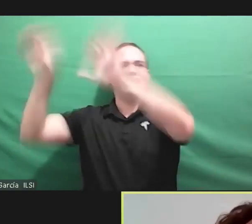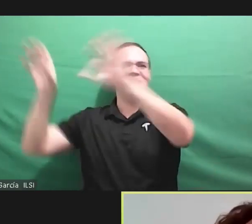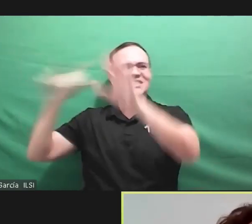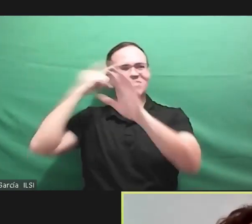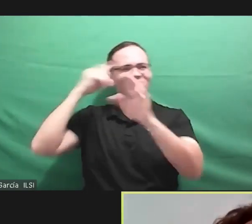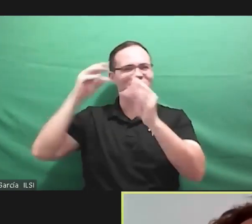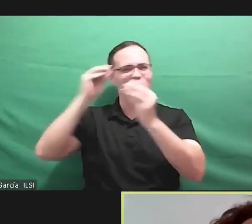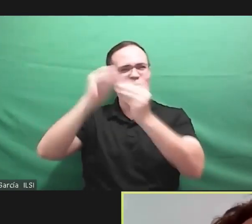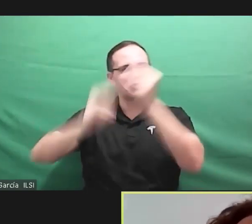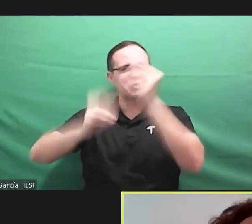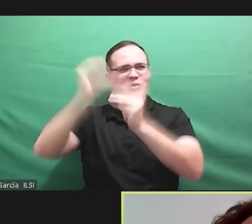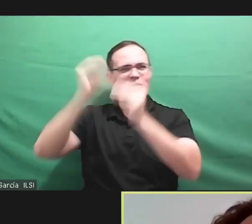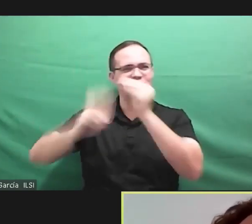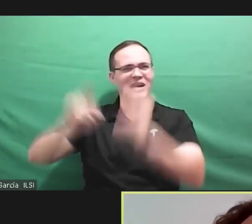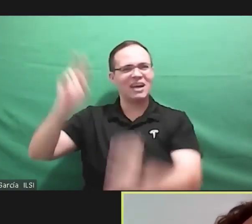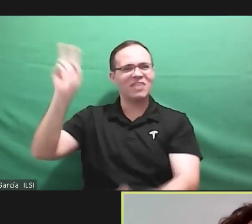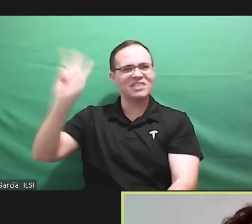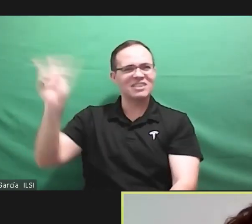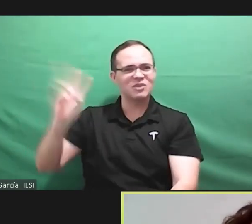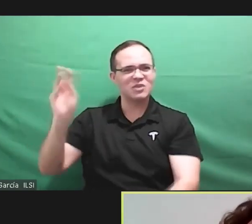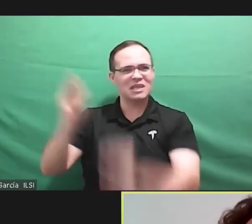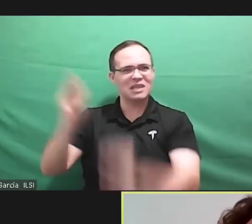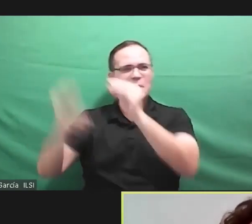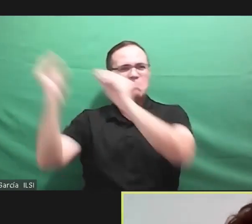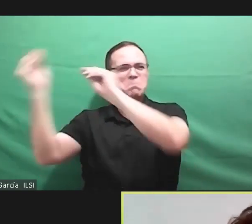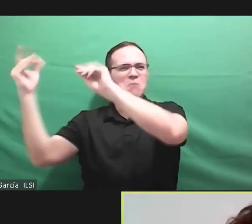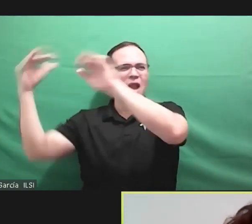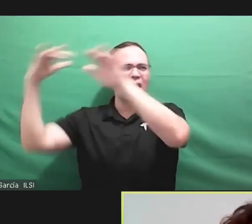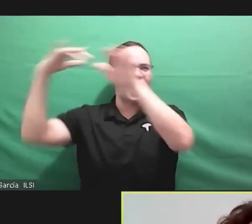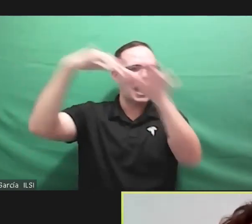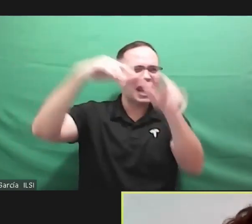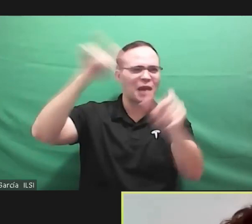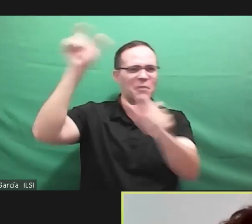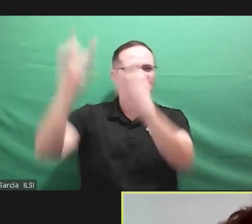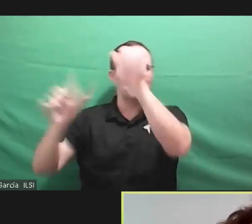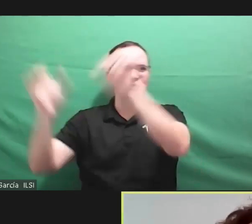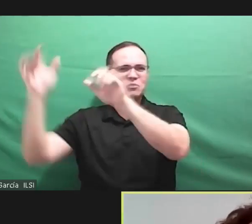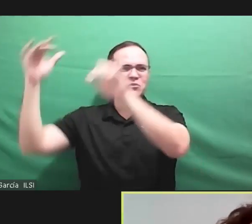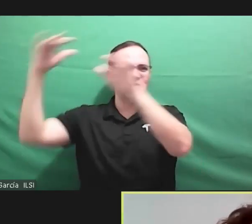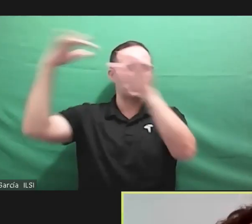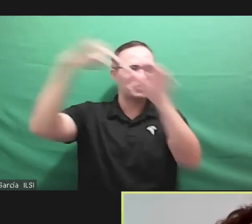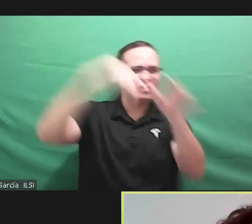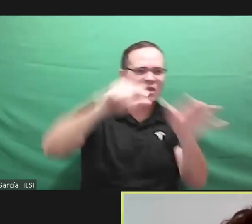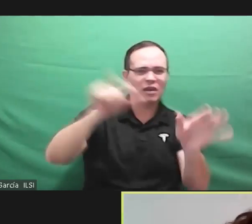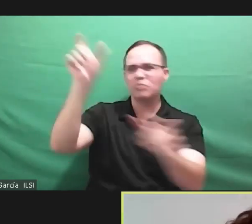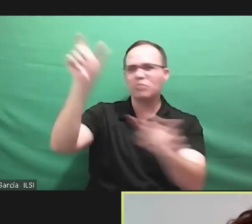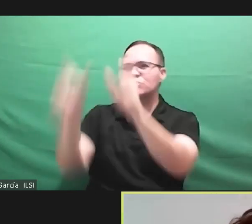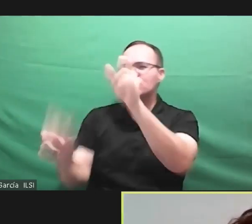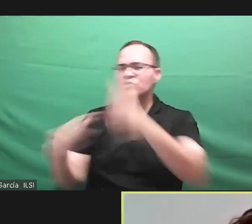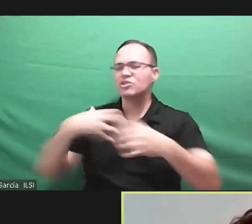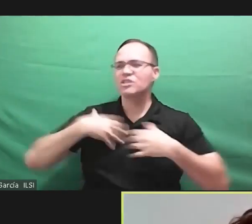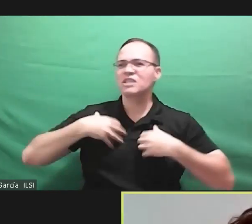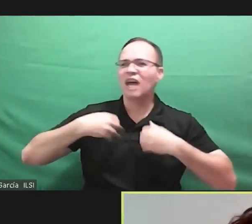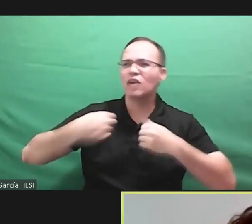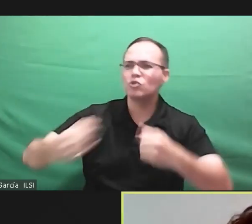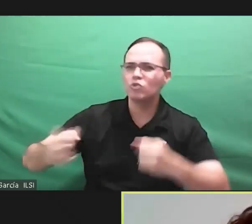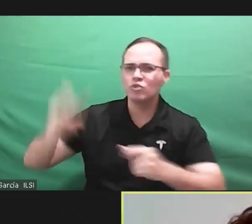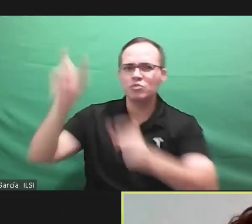es importante añadir preguntas sobre la salud mental y psicosocial, porque los refugiados sufren